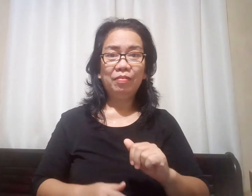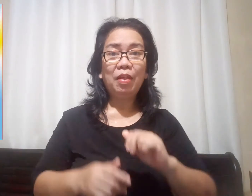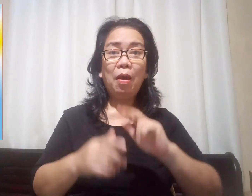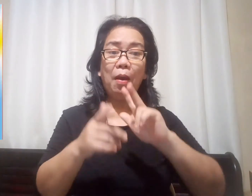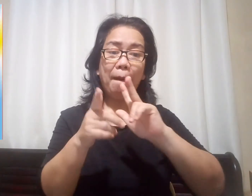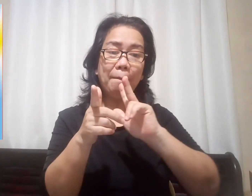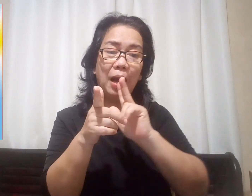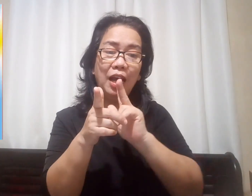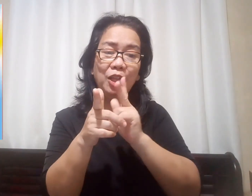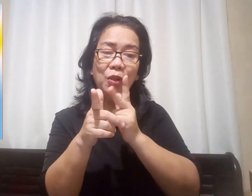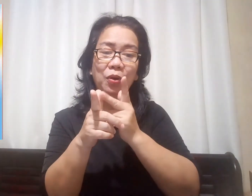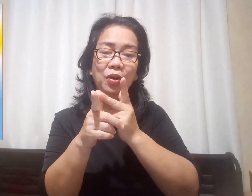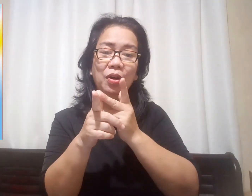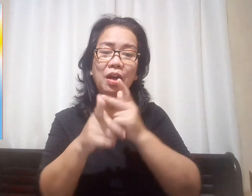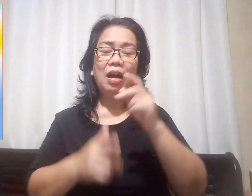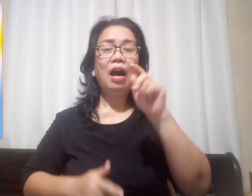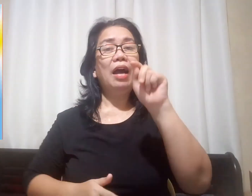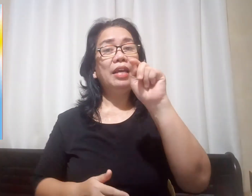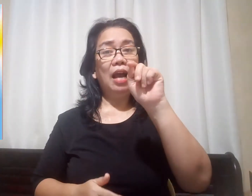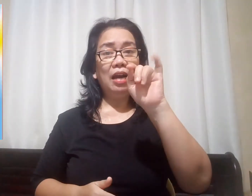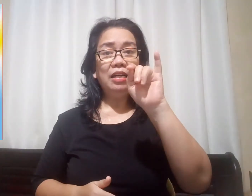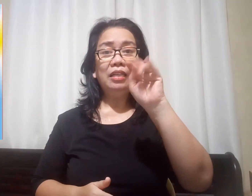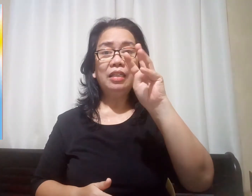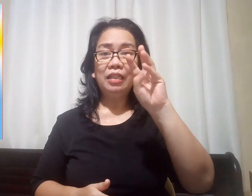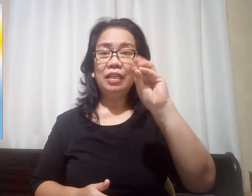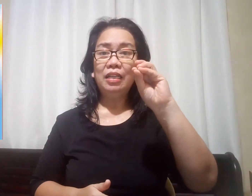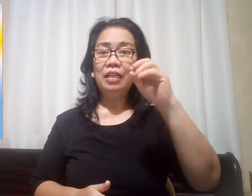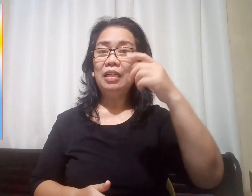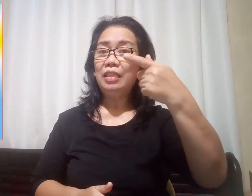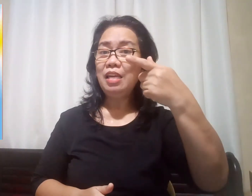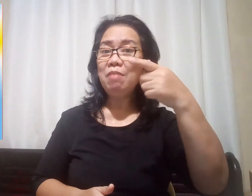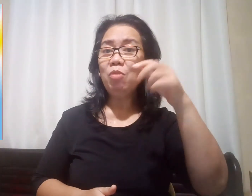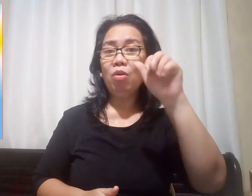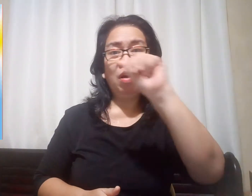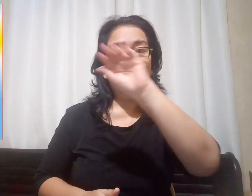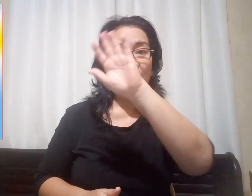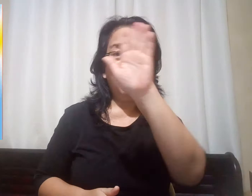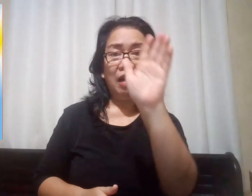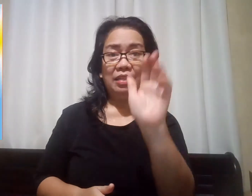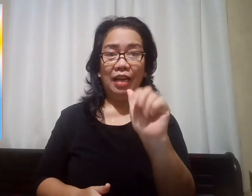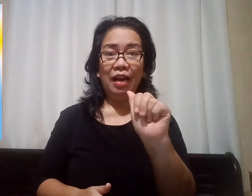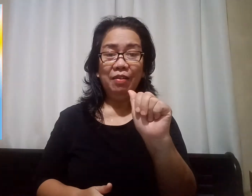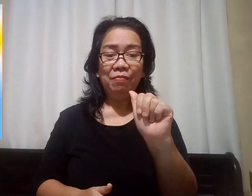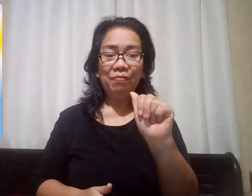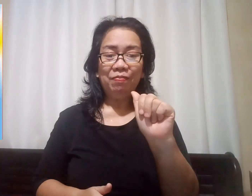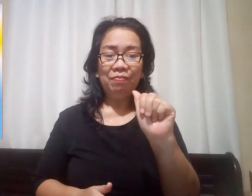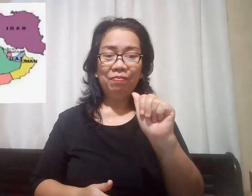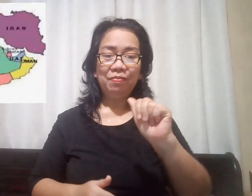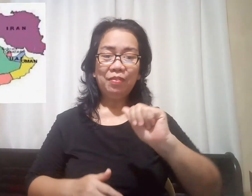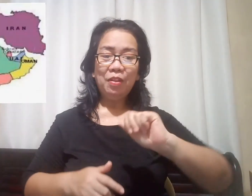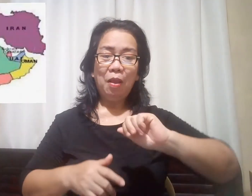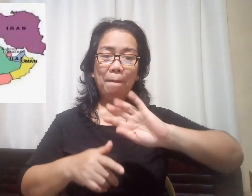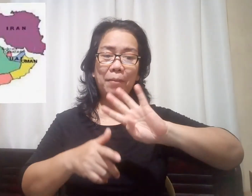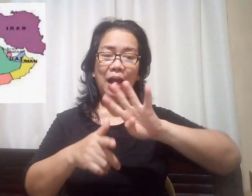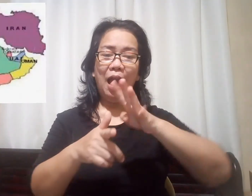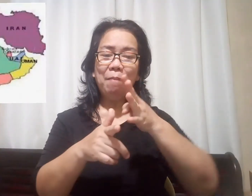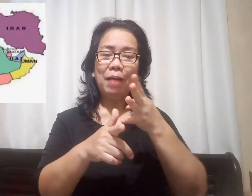Pangatlo, ay ang Timog Asia. Pangapat,